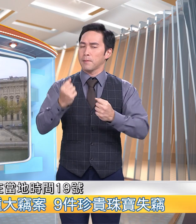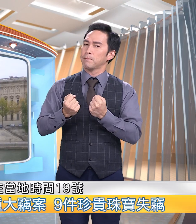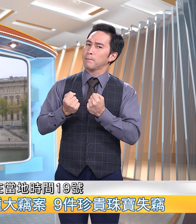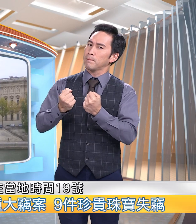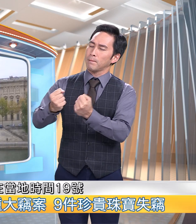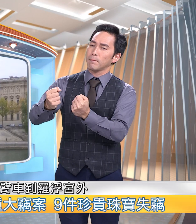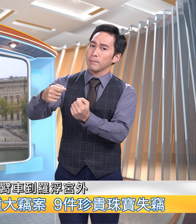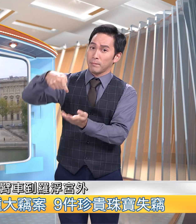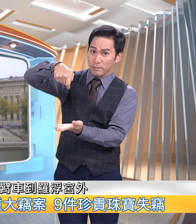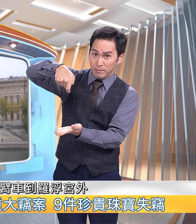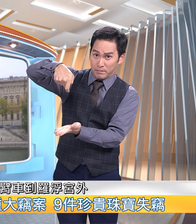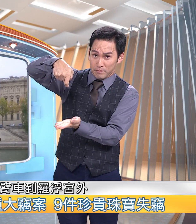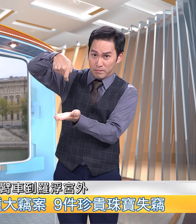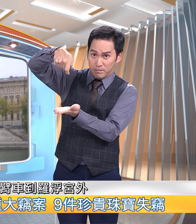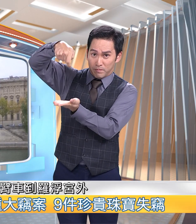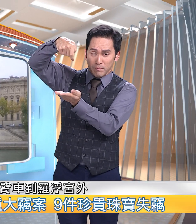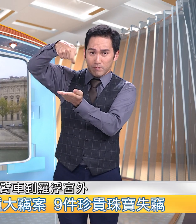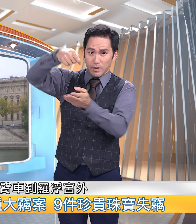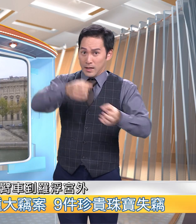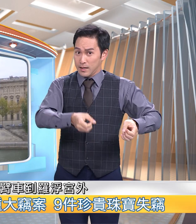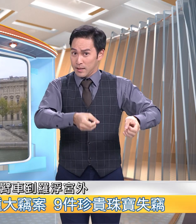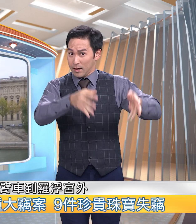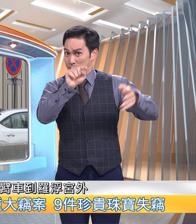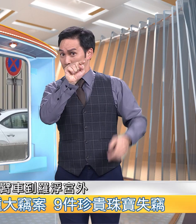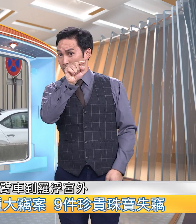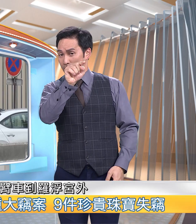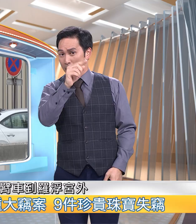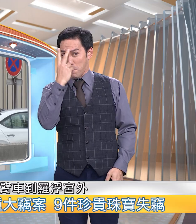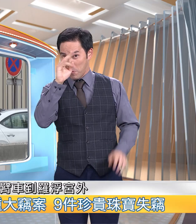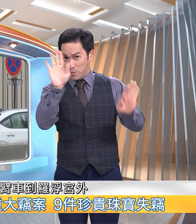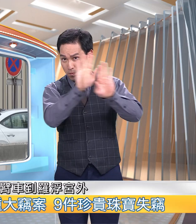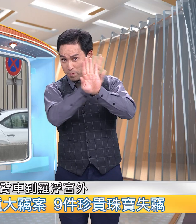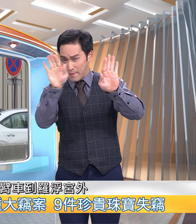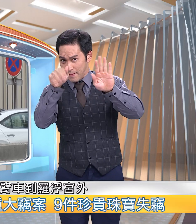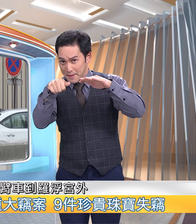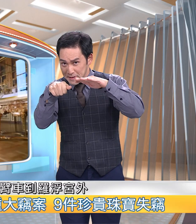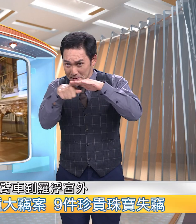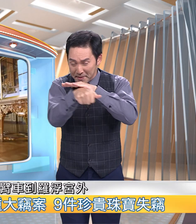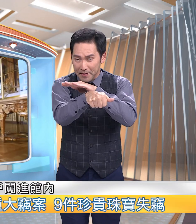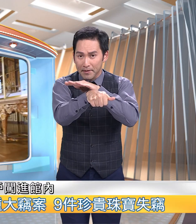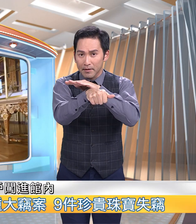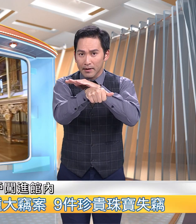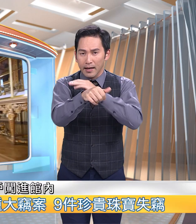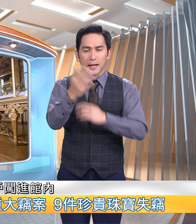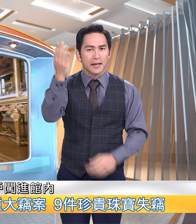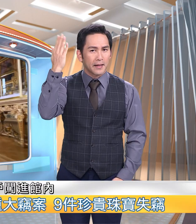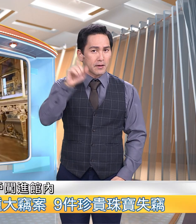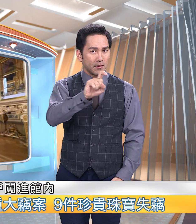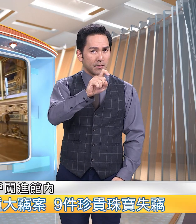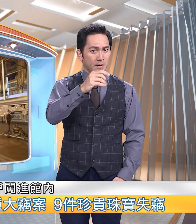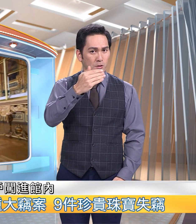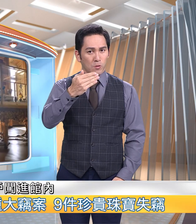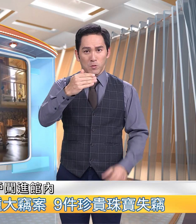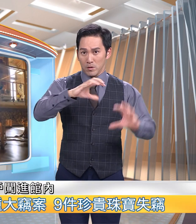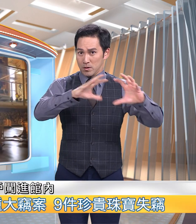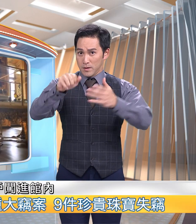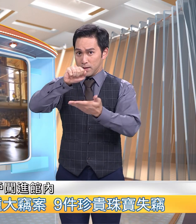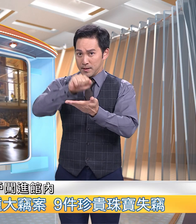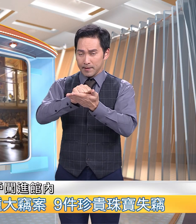号，有4名窃贼开吊臂车到罗浮宫外，从楼上一扇窗户闯进馆内，